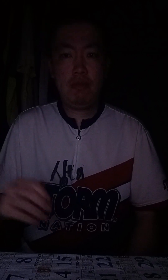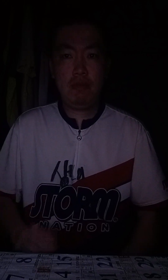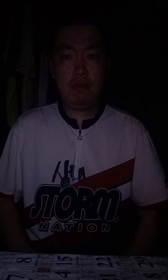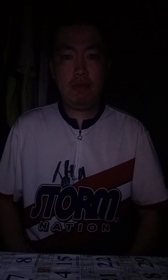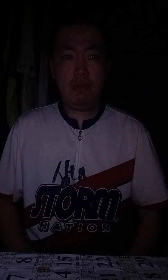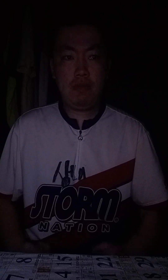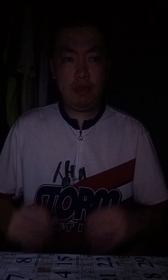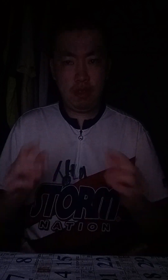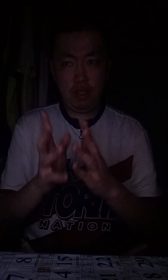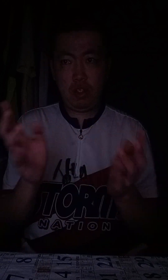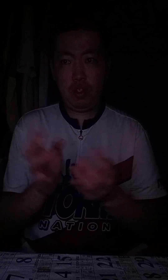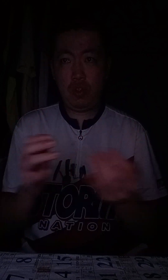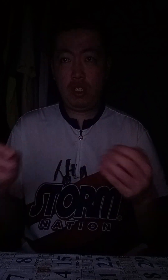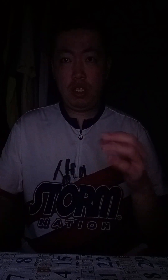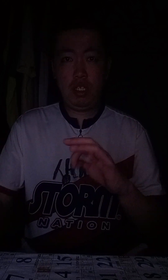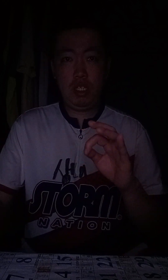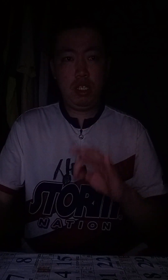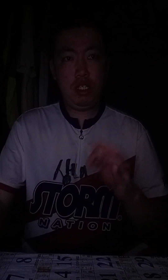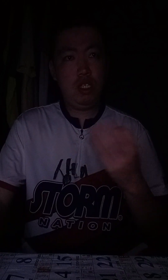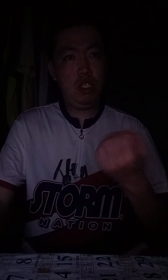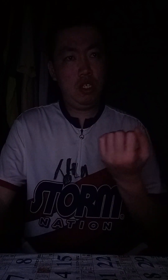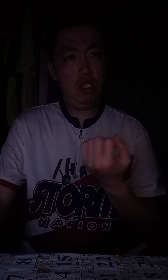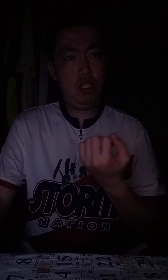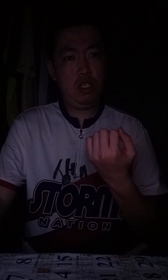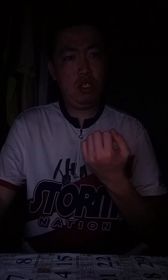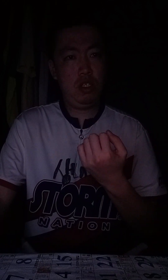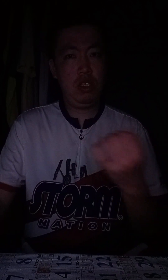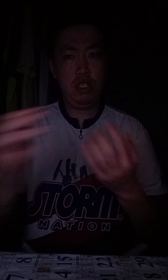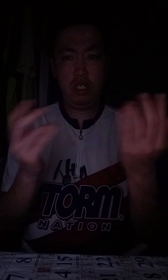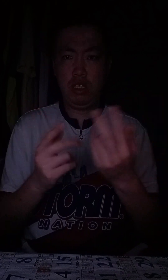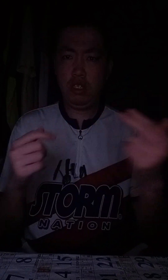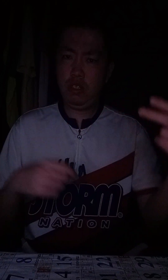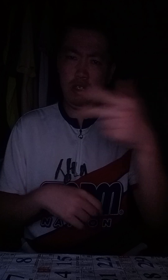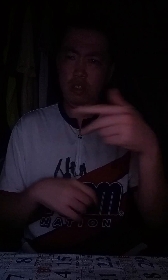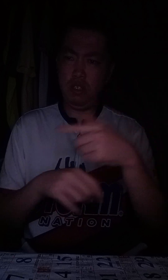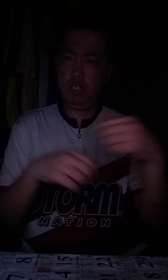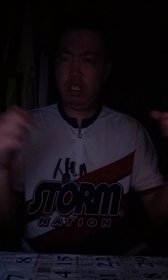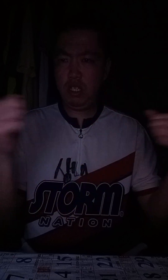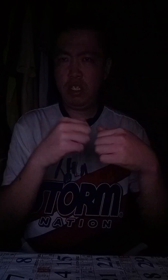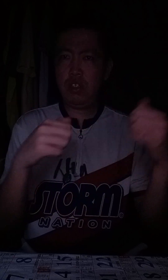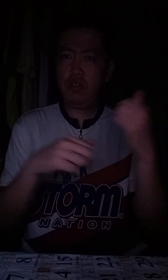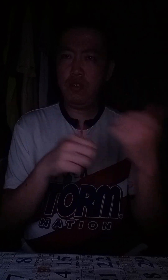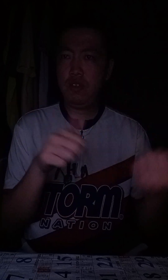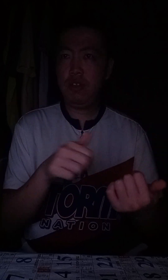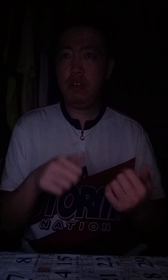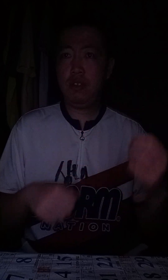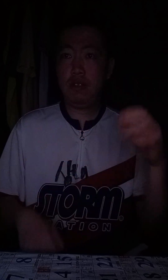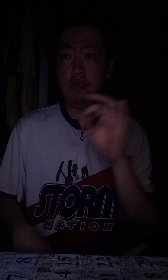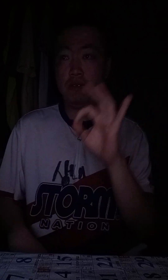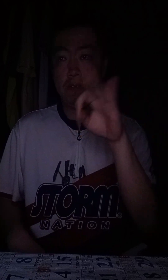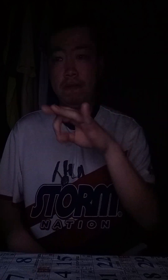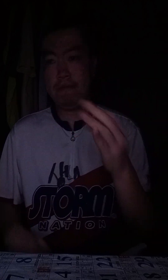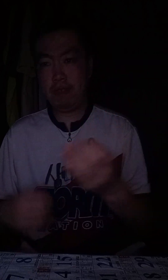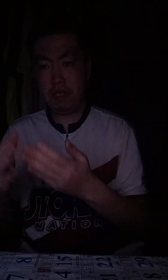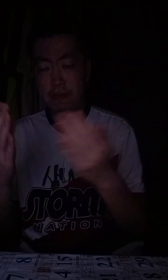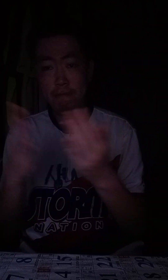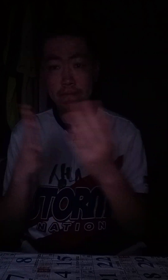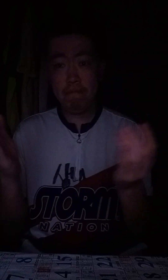어제 저녁 서울 금천구에서 자전거를 타던 초등학생이 마을버스에 치여 숨졌습니다. 도로에 주차되어 있던